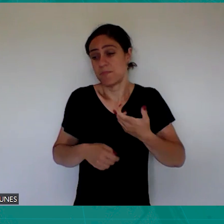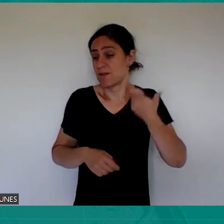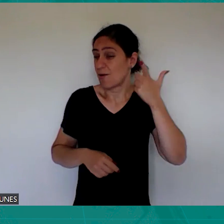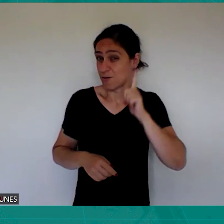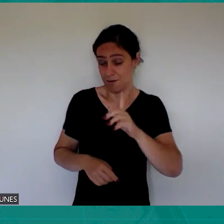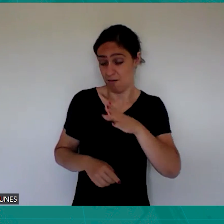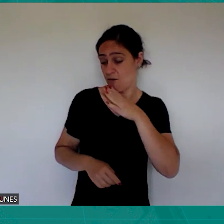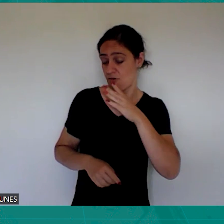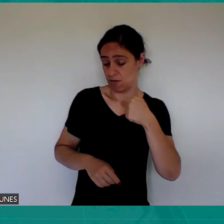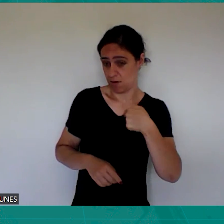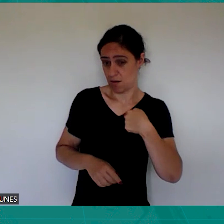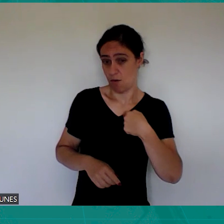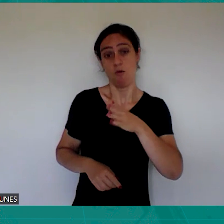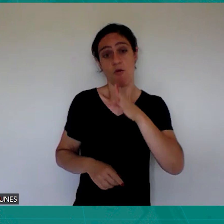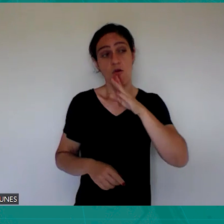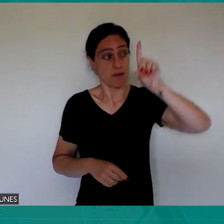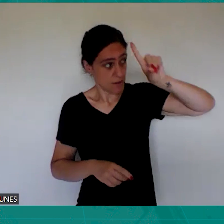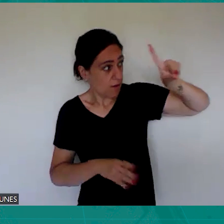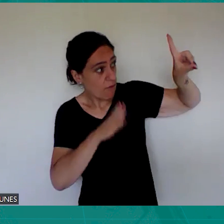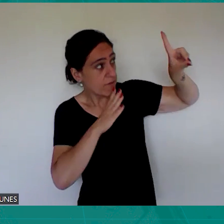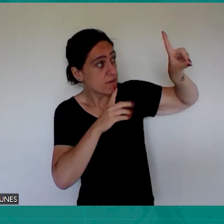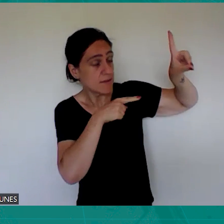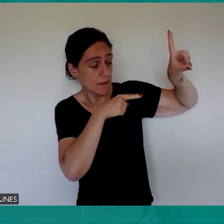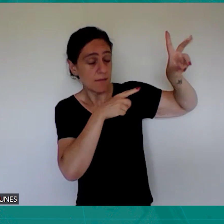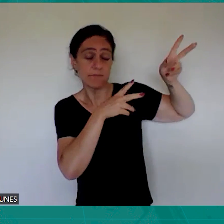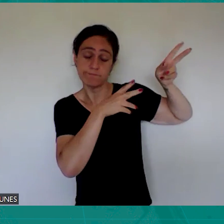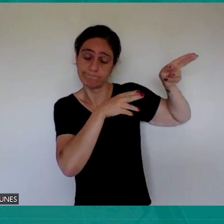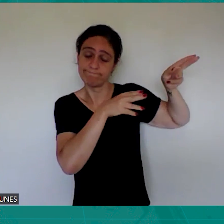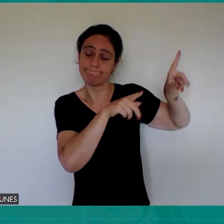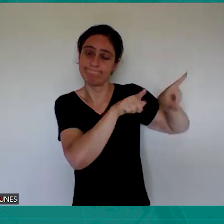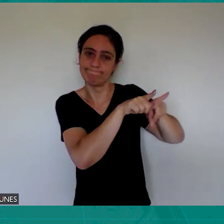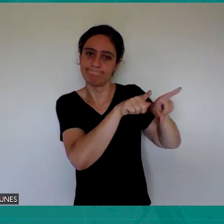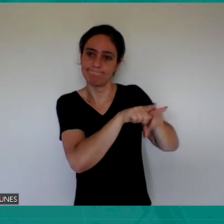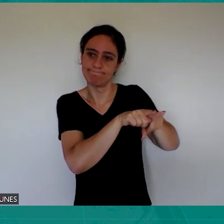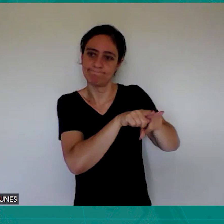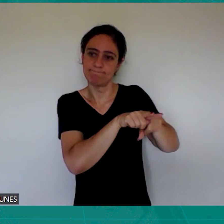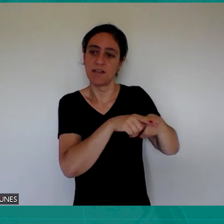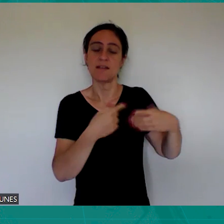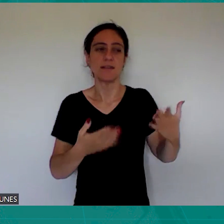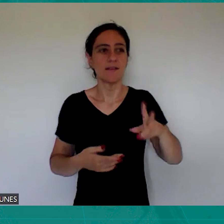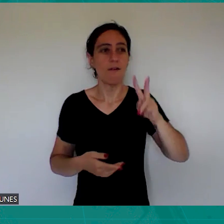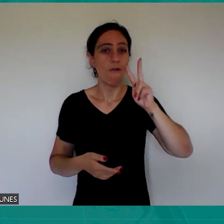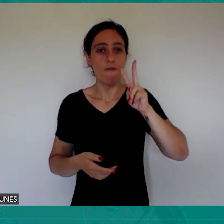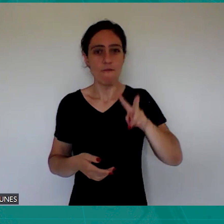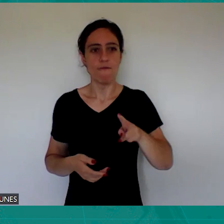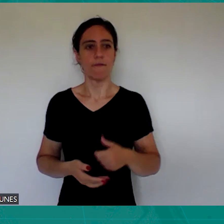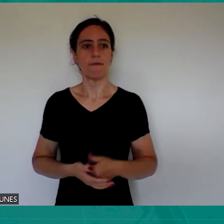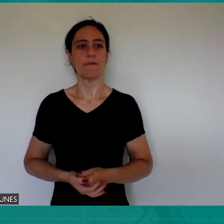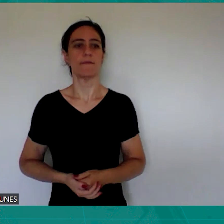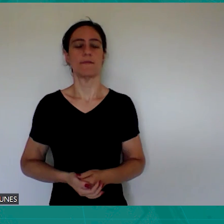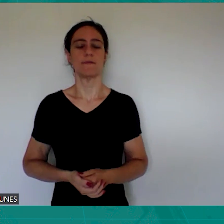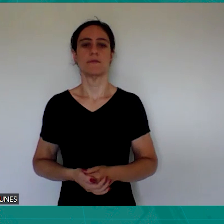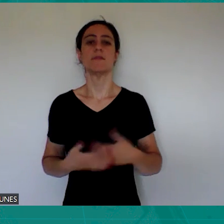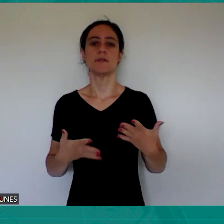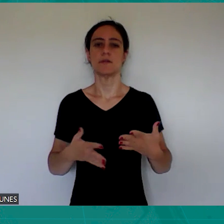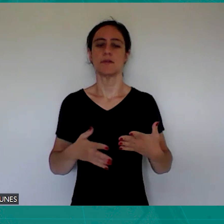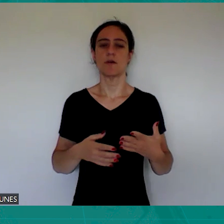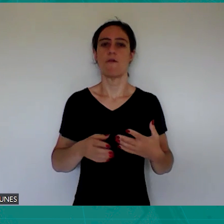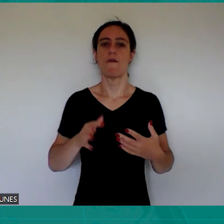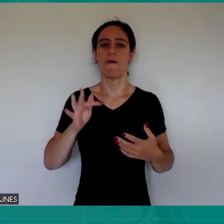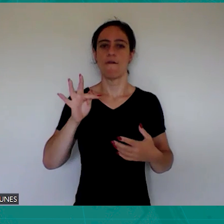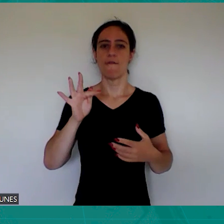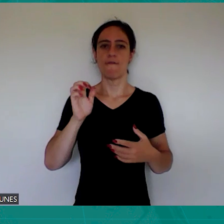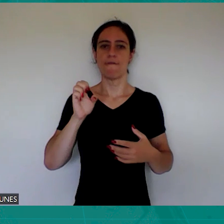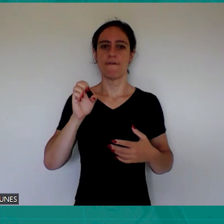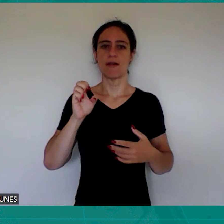Desde agora o conheceis e o tendes visto. Aí replicou Filipe, Senhor, mostra-nos o